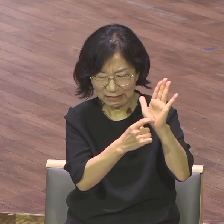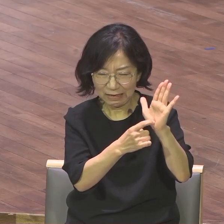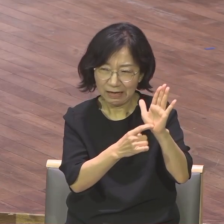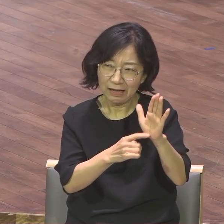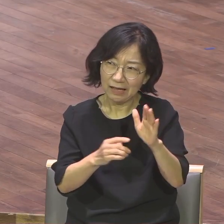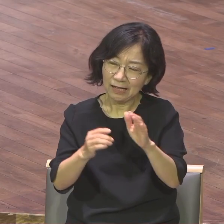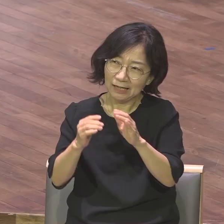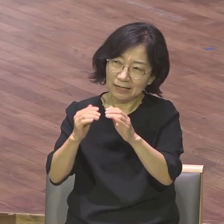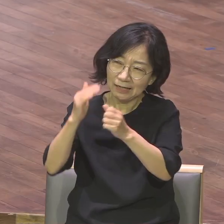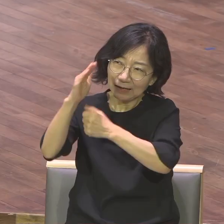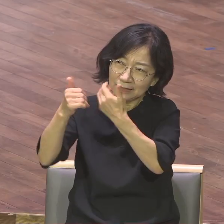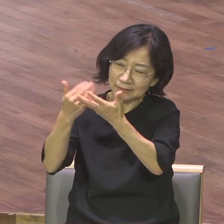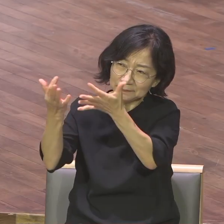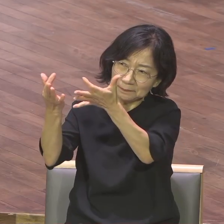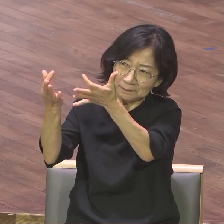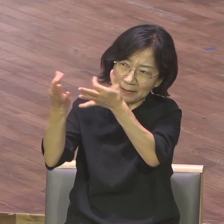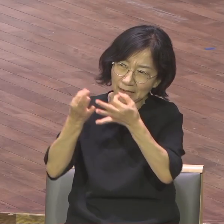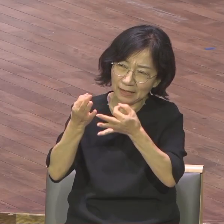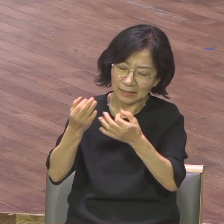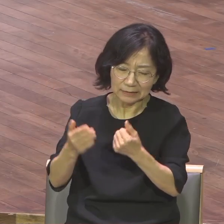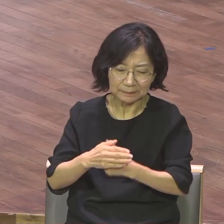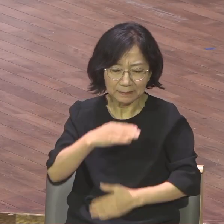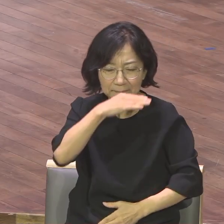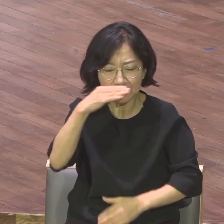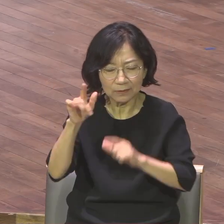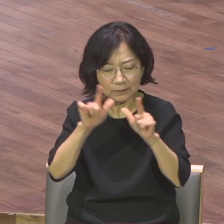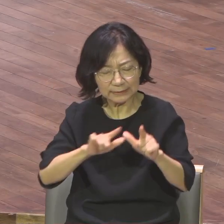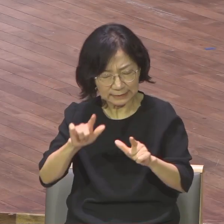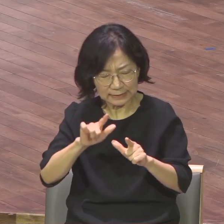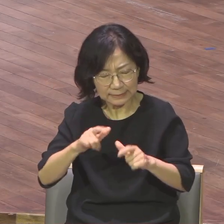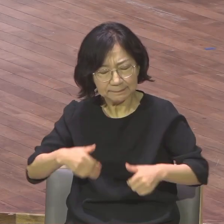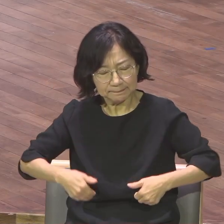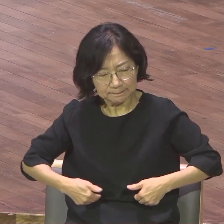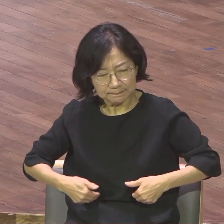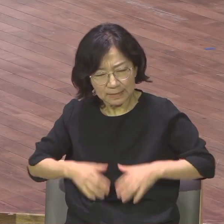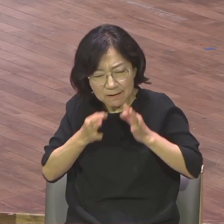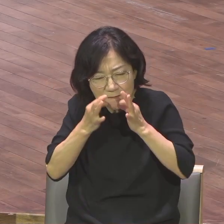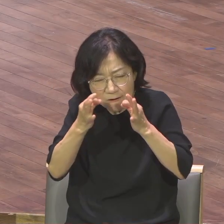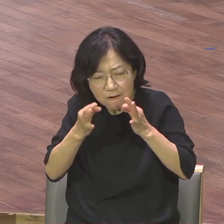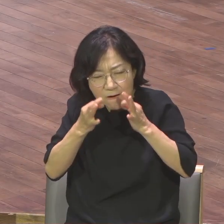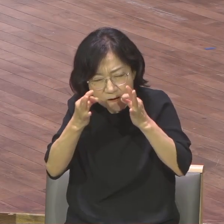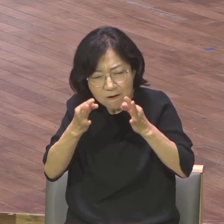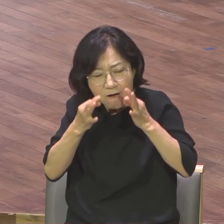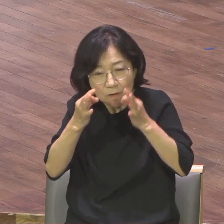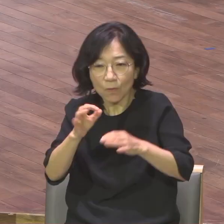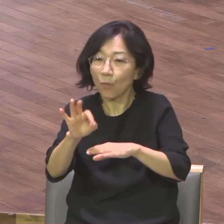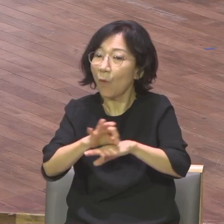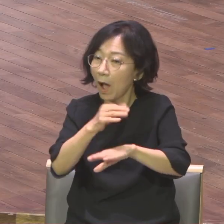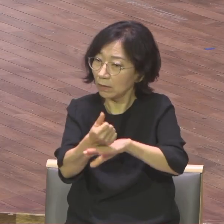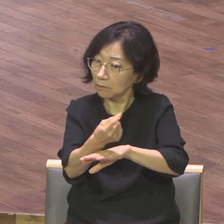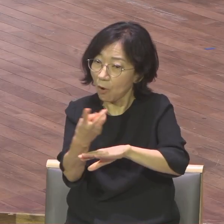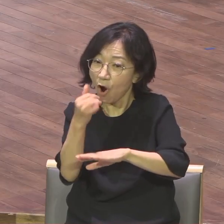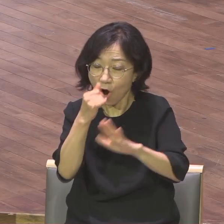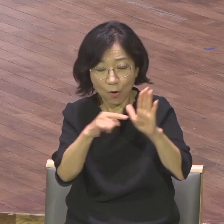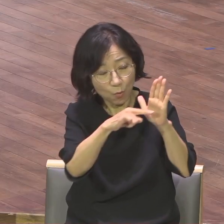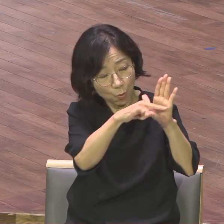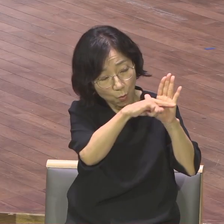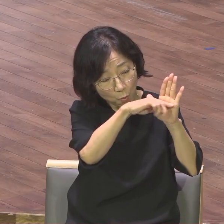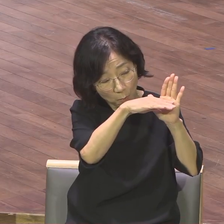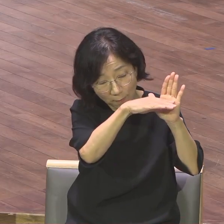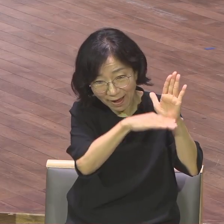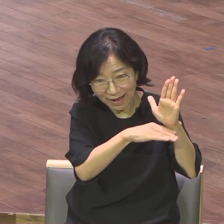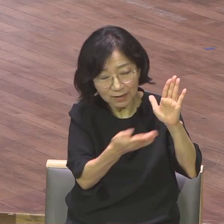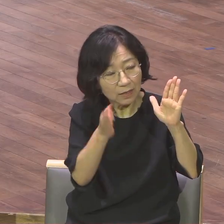하나님 앞에서 그렇게 올바로 살아보려고 애를 쓴 왕들이 있었어요. 그런데